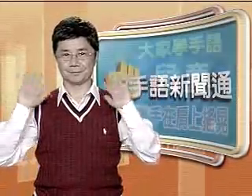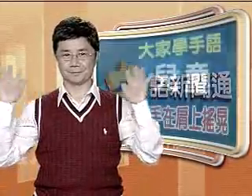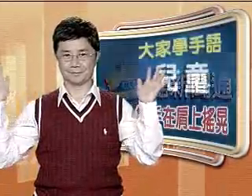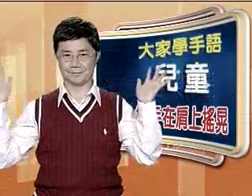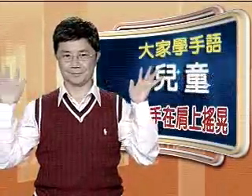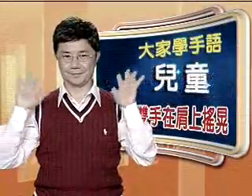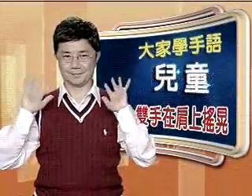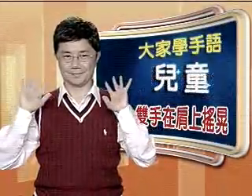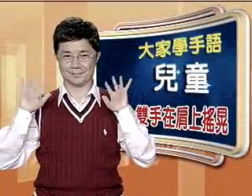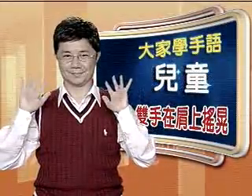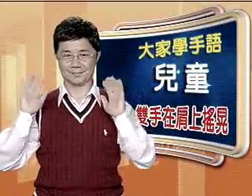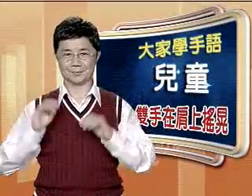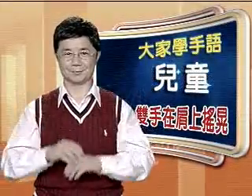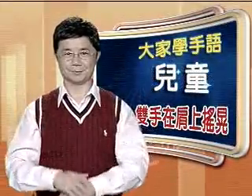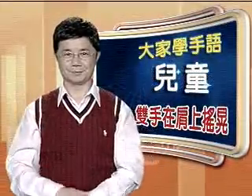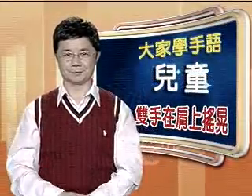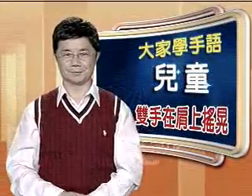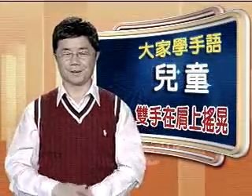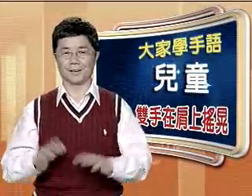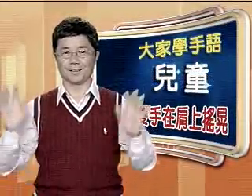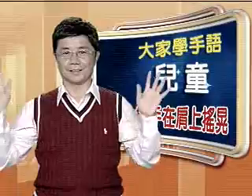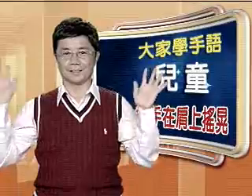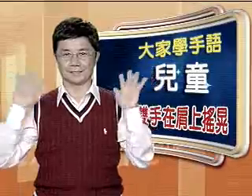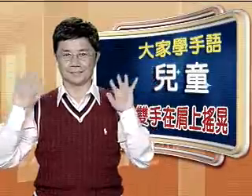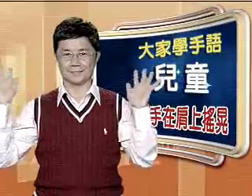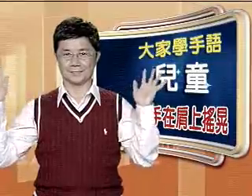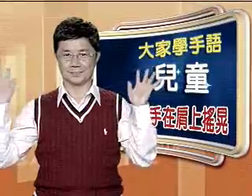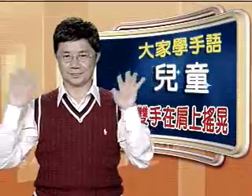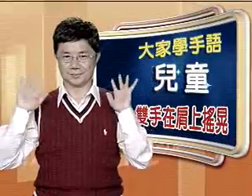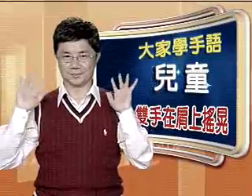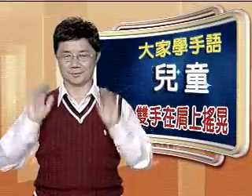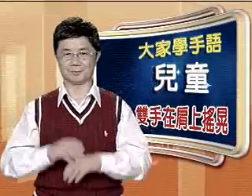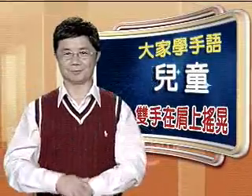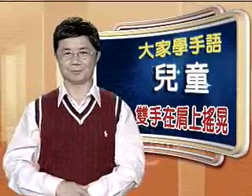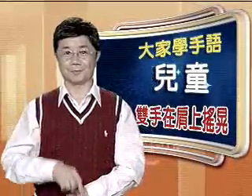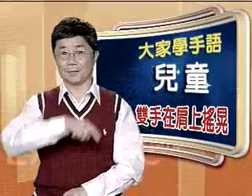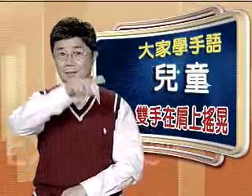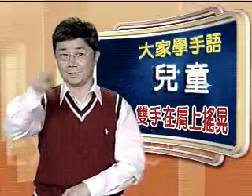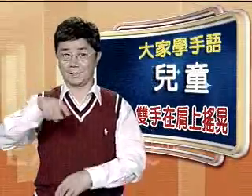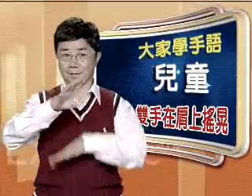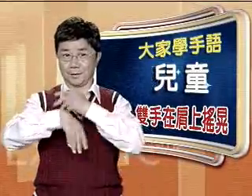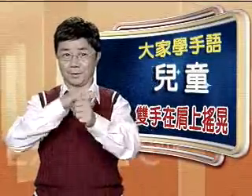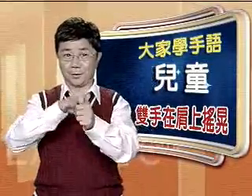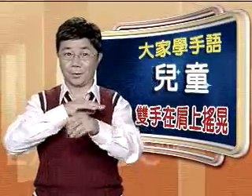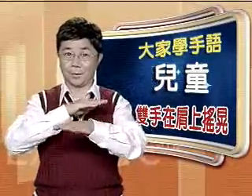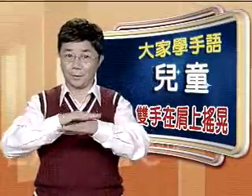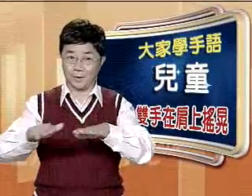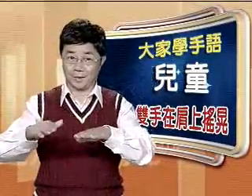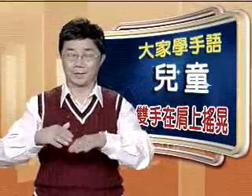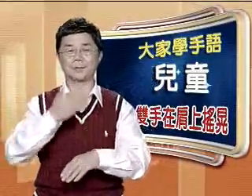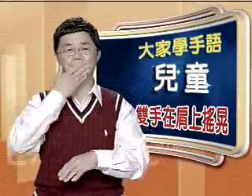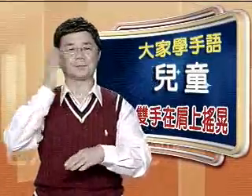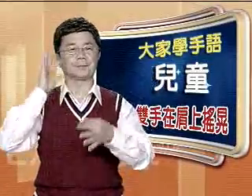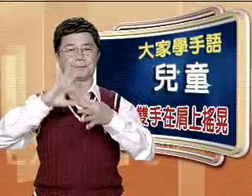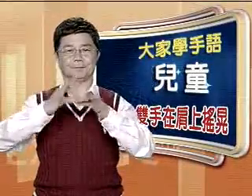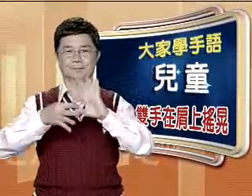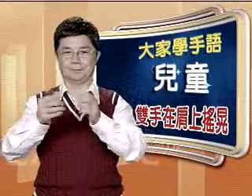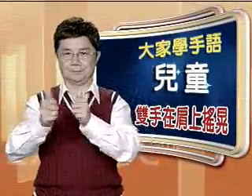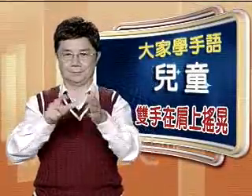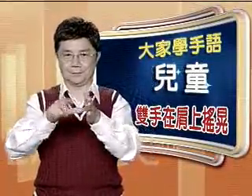手在肩膀上动一动，这样就是儿童。儿童，您学会了吗？其实在听奥期